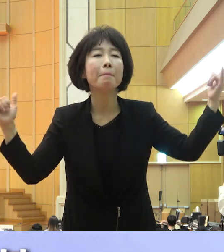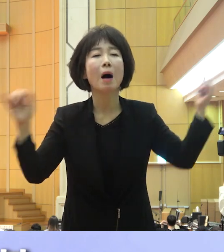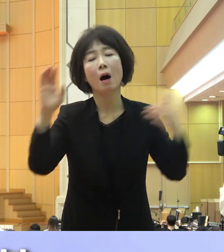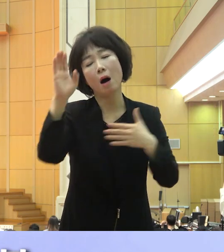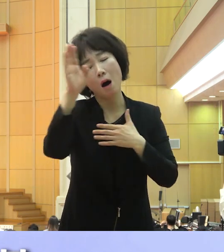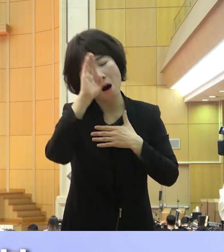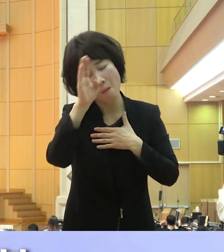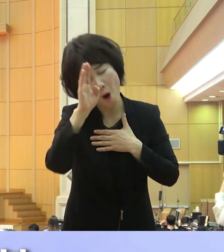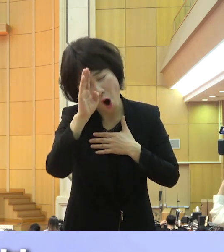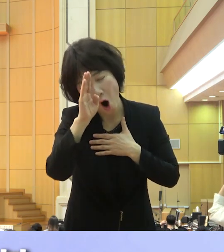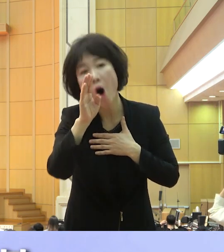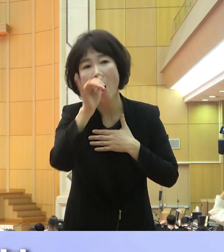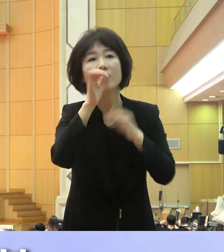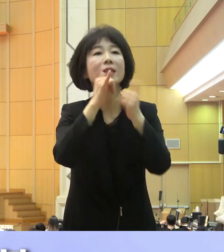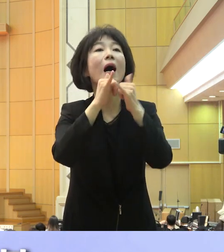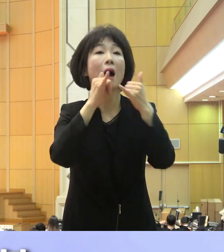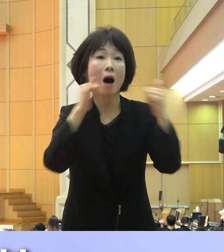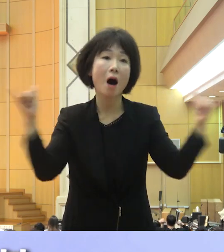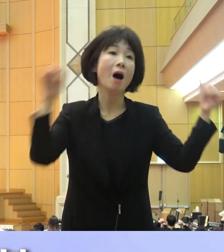가난한 자 병든